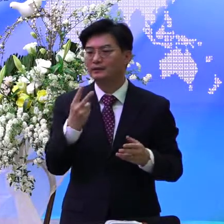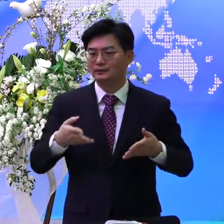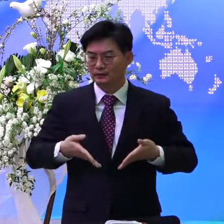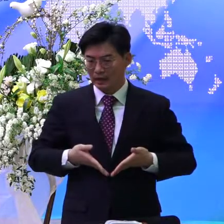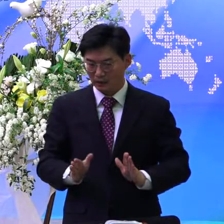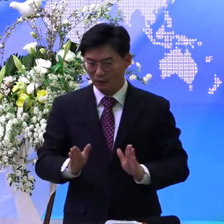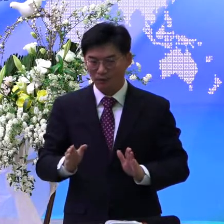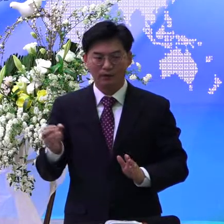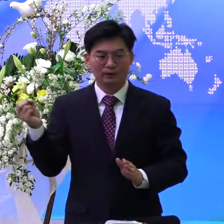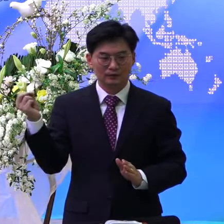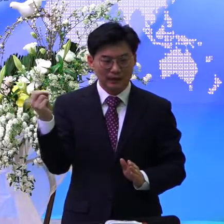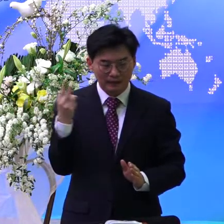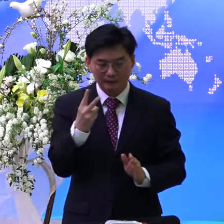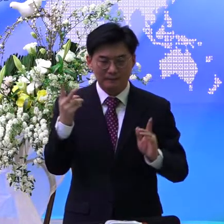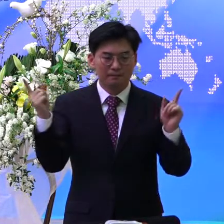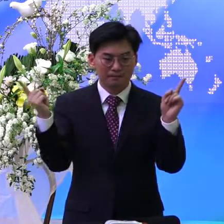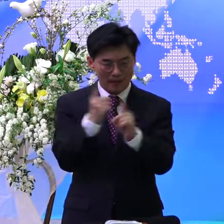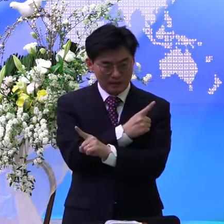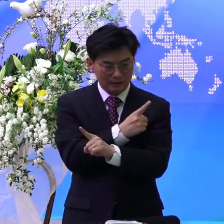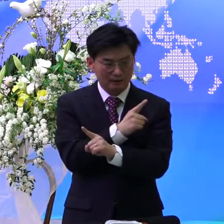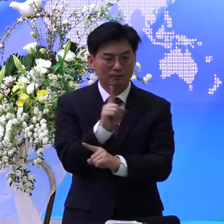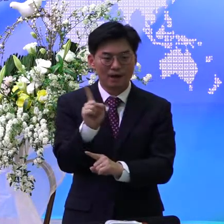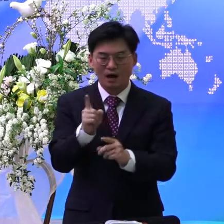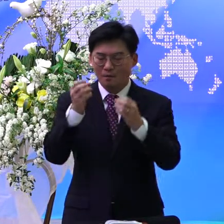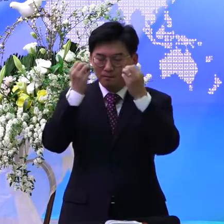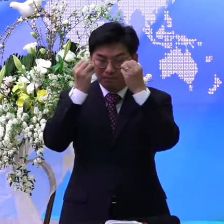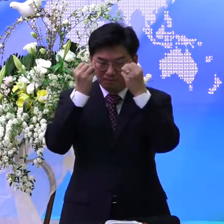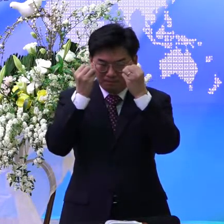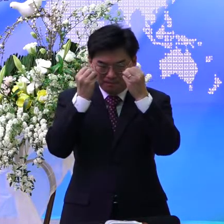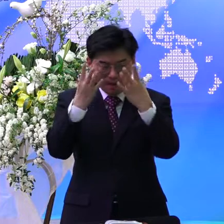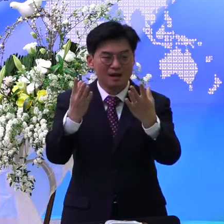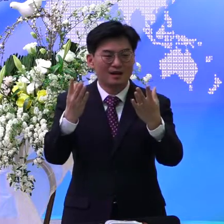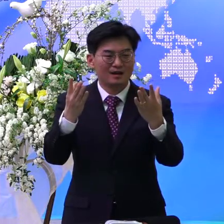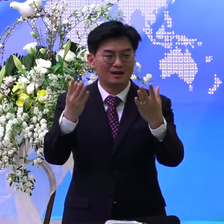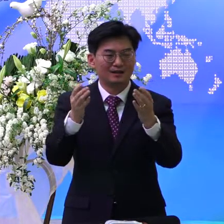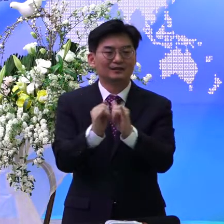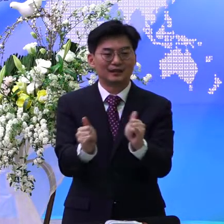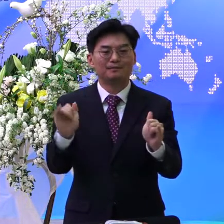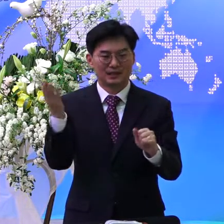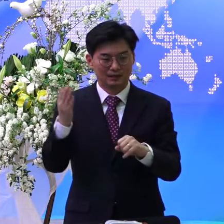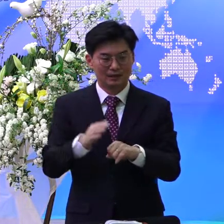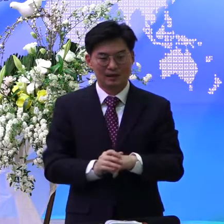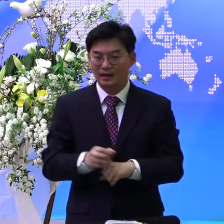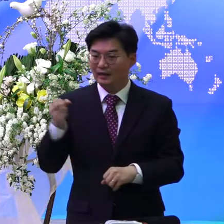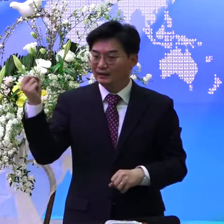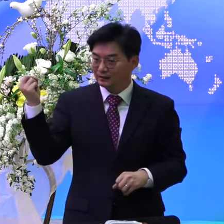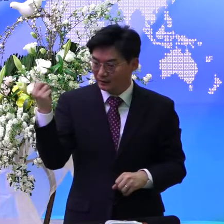완전히 새로워지는 것입니다. 그래서 우리는 이것을 거듭남이라고 하죠.